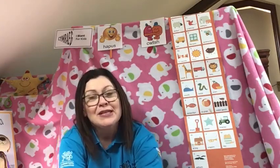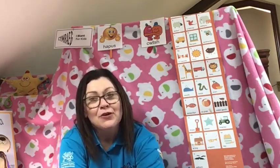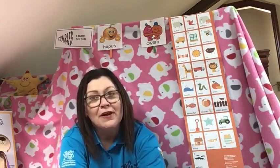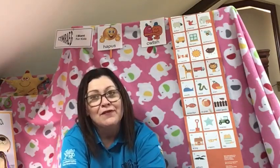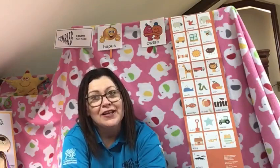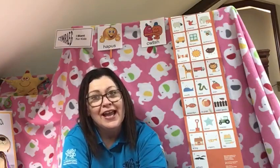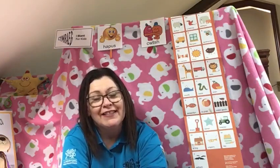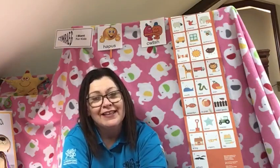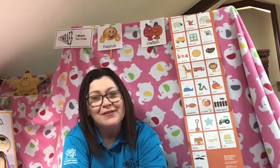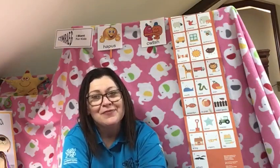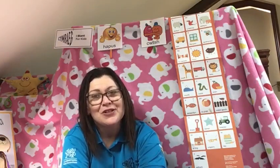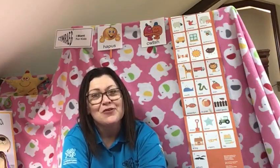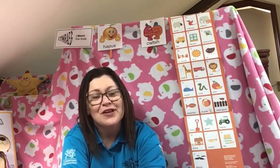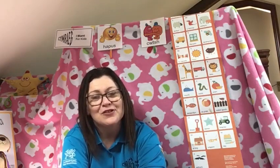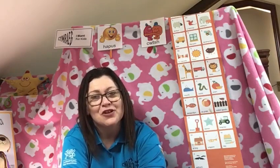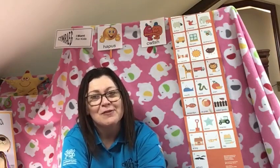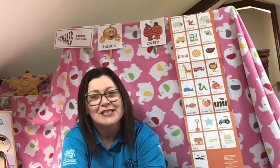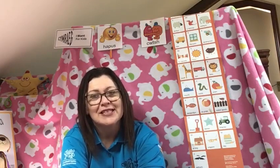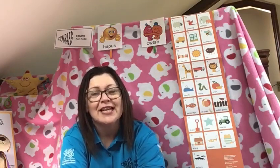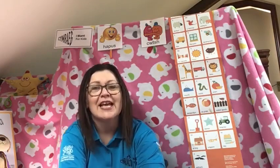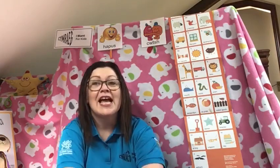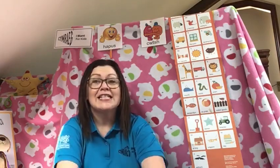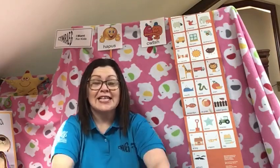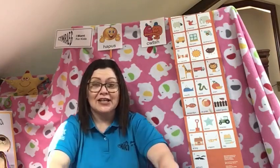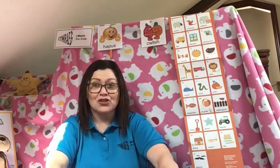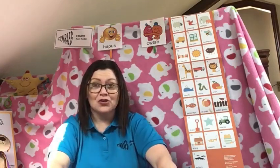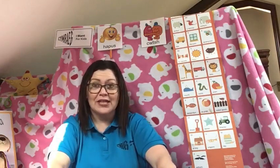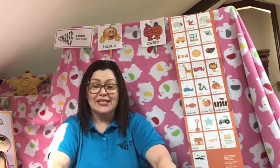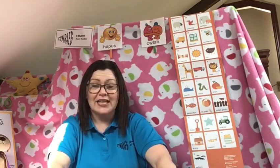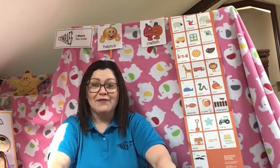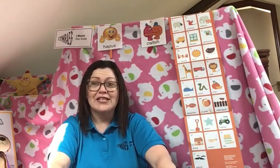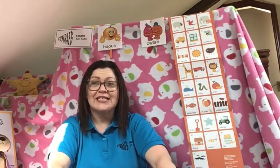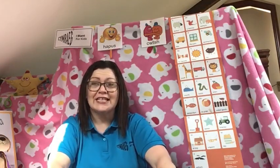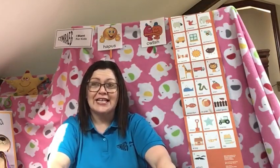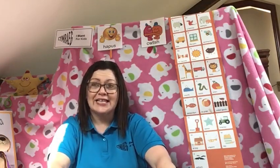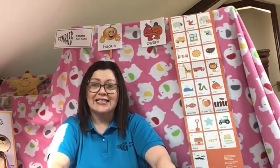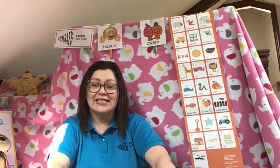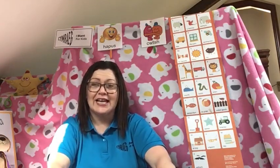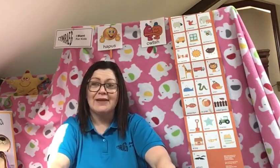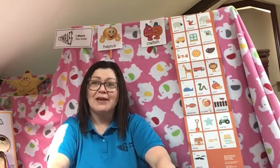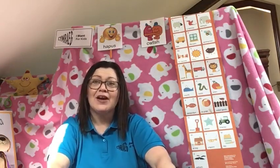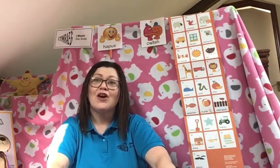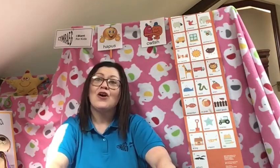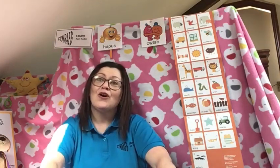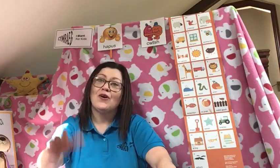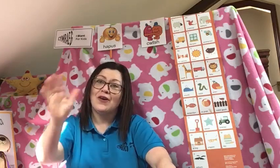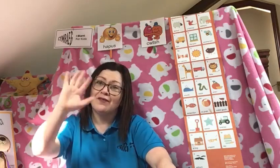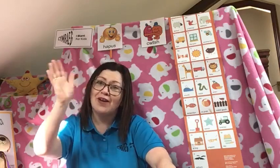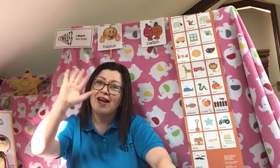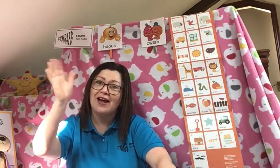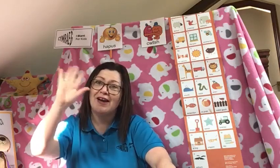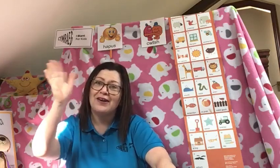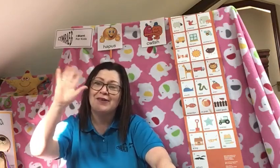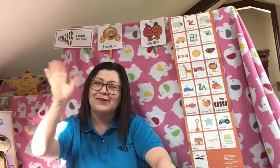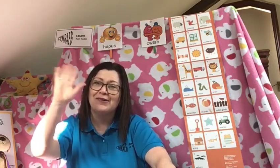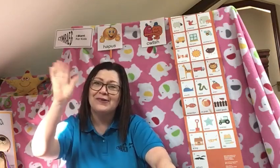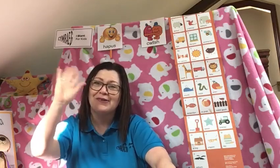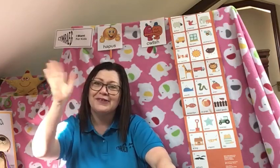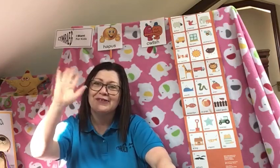ymuno a fi heddi. So thanks for joining me today. Tan y tro nesaf, until next time, hwyl fawr!